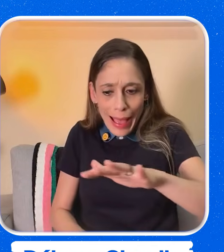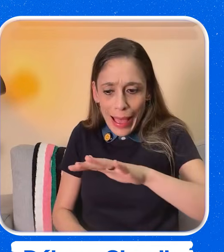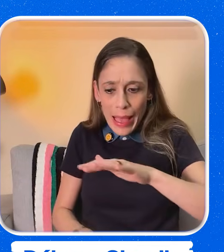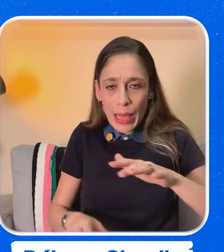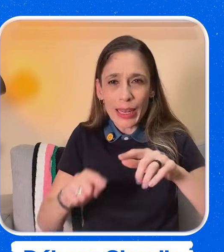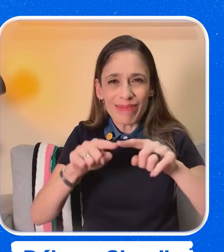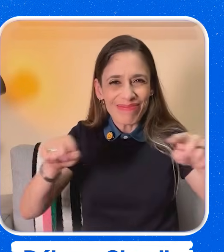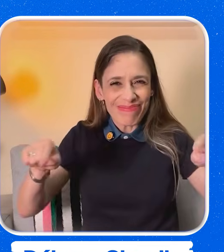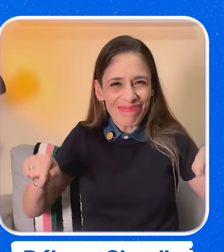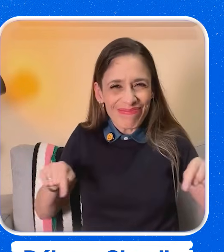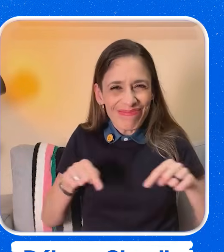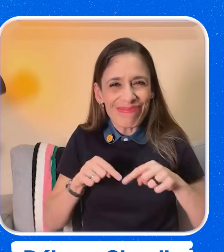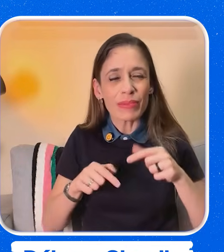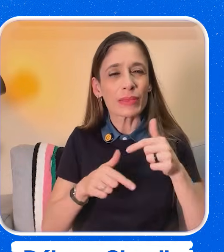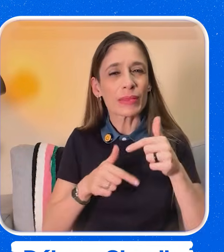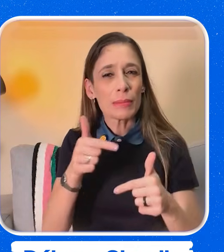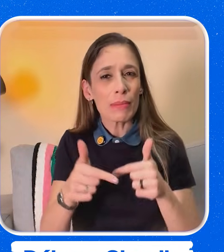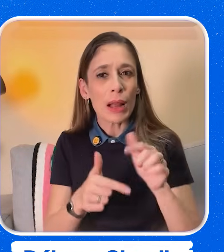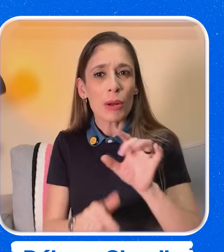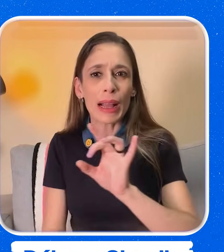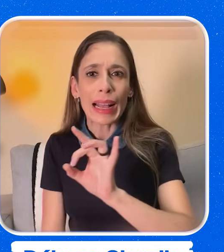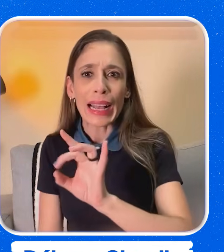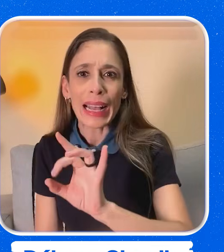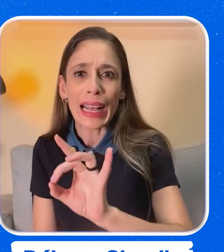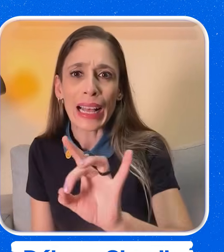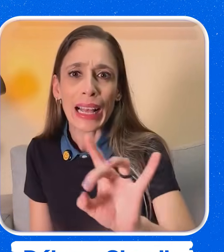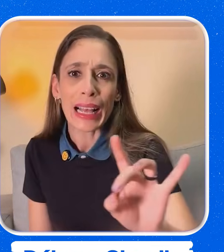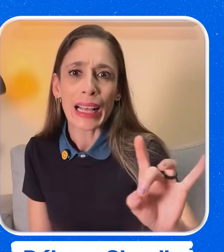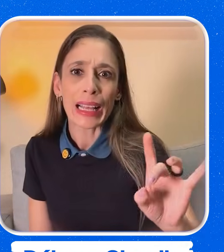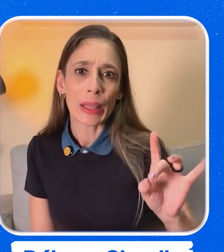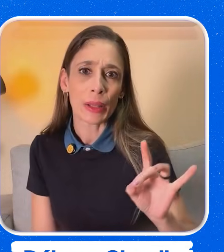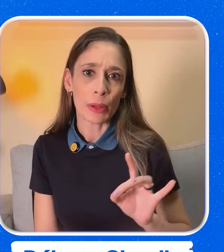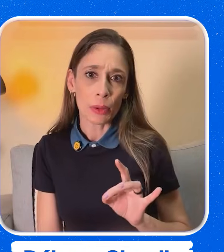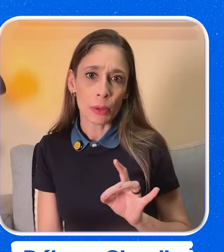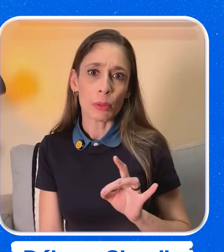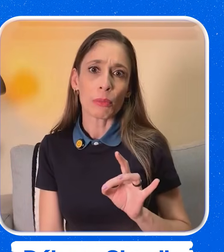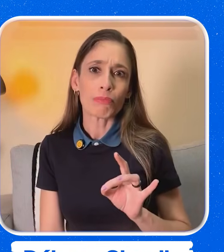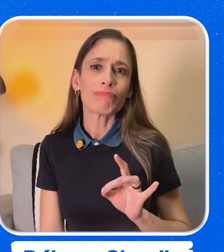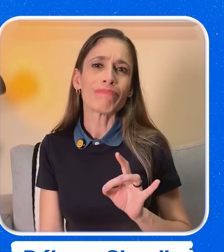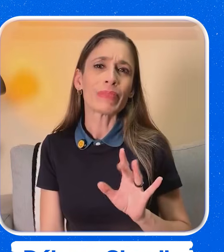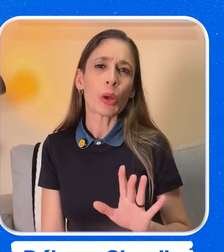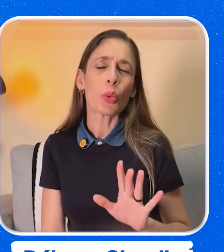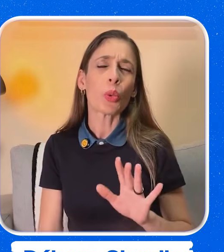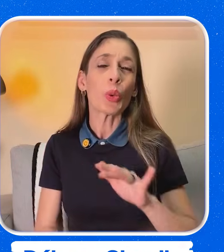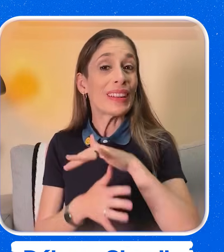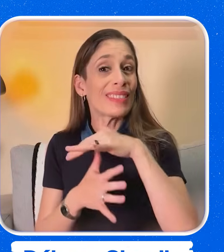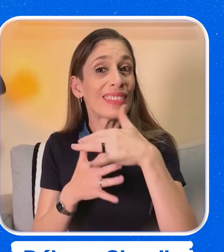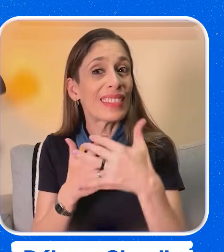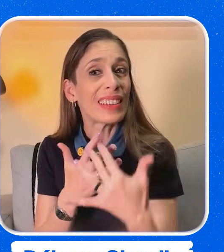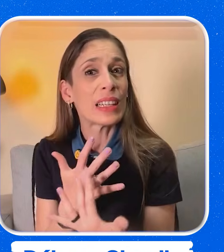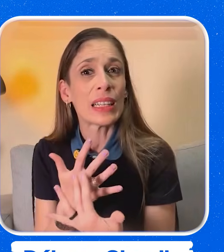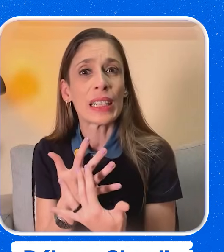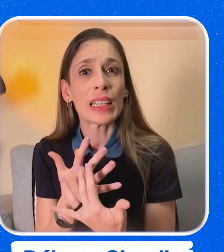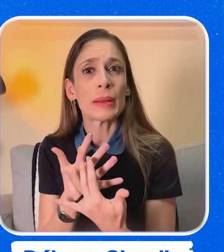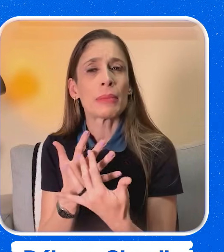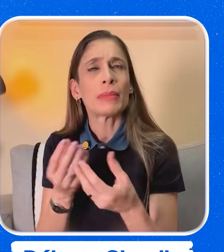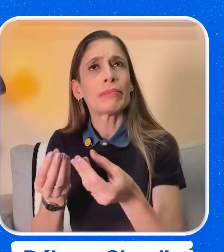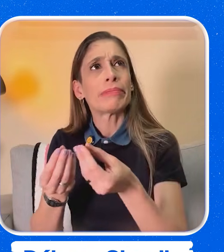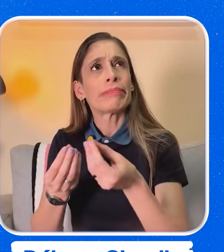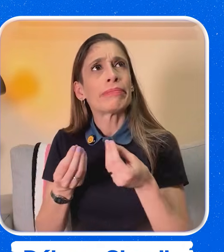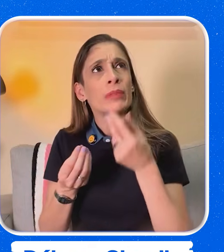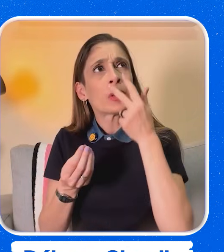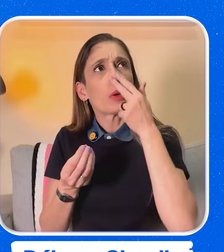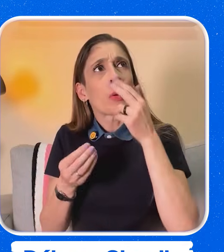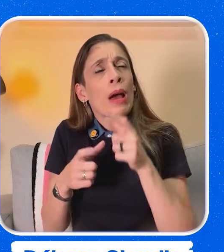demandas de cada um, né? Então, a Libra só fez aumentar, né, a minha